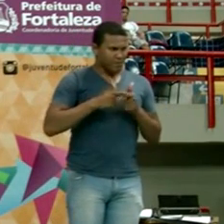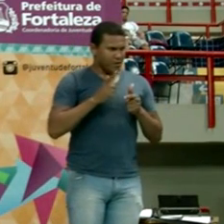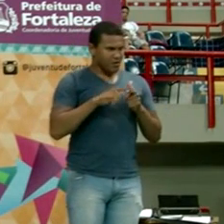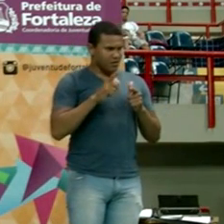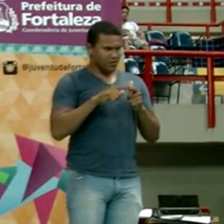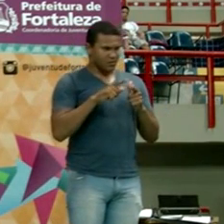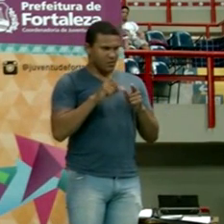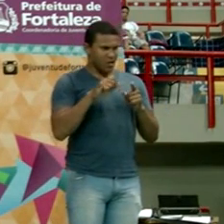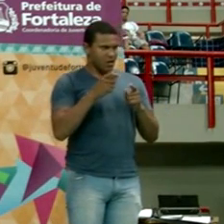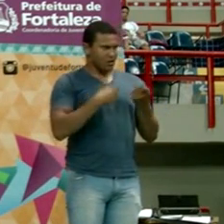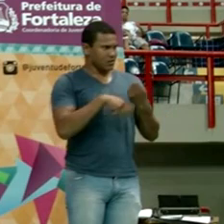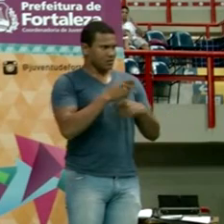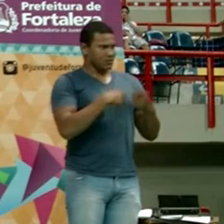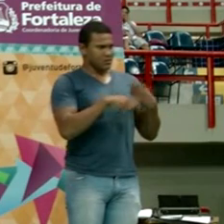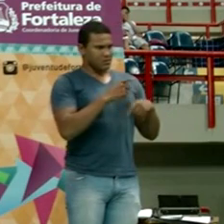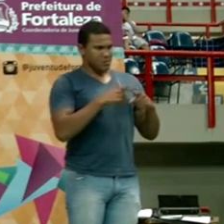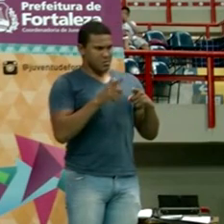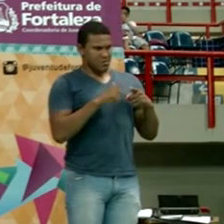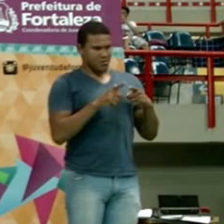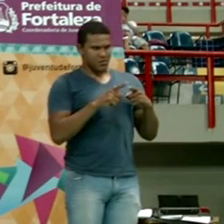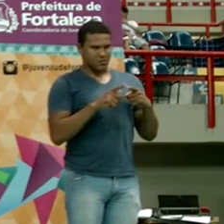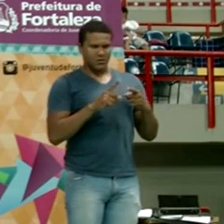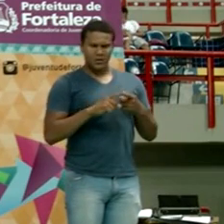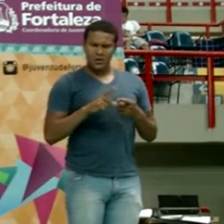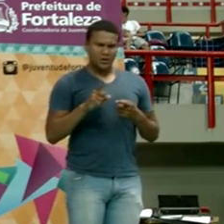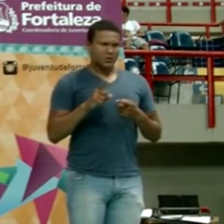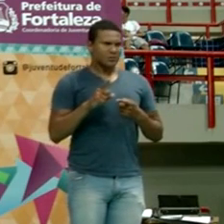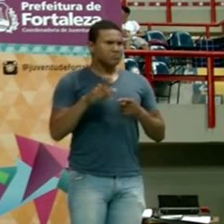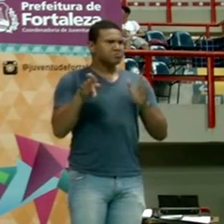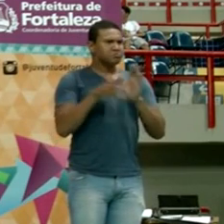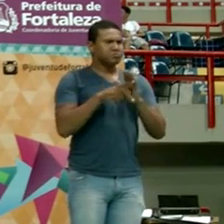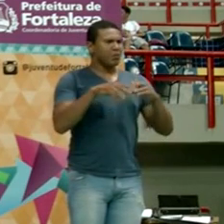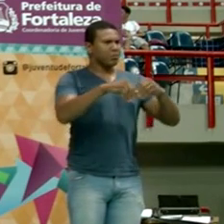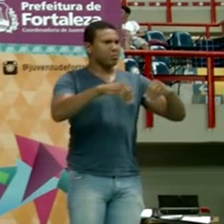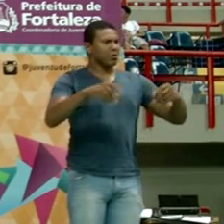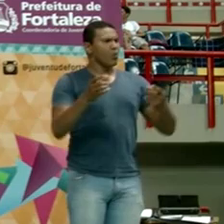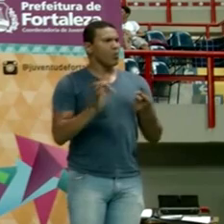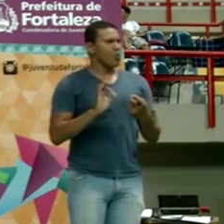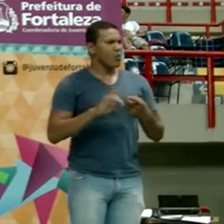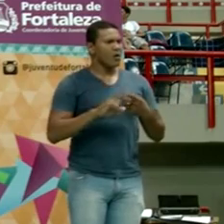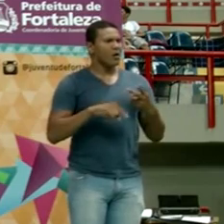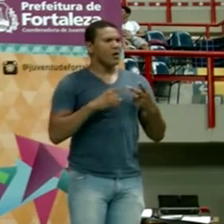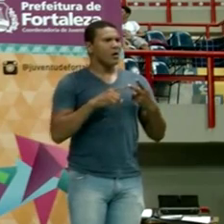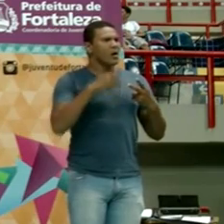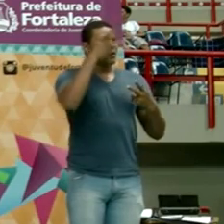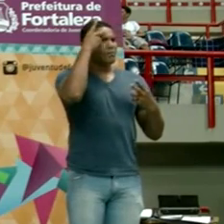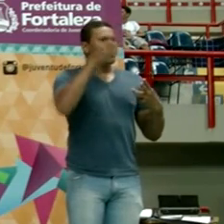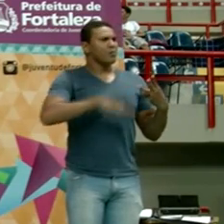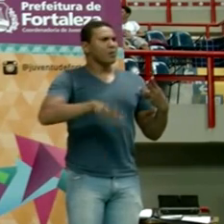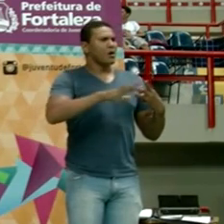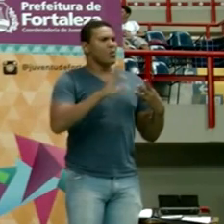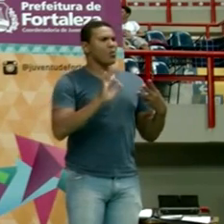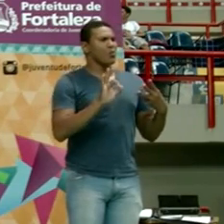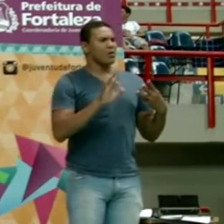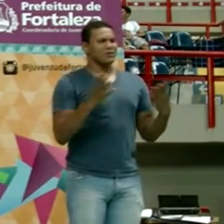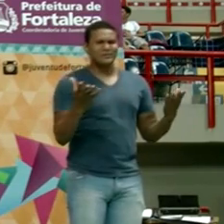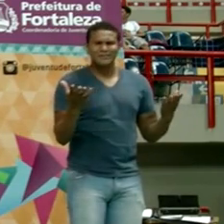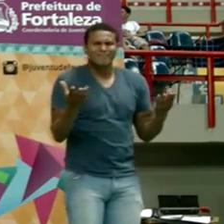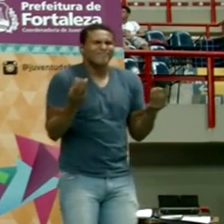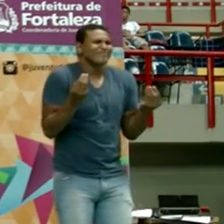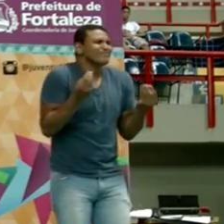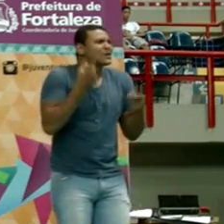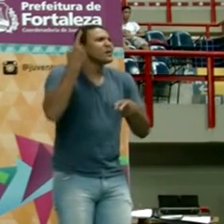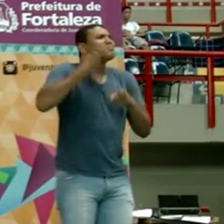Se não é econômico, se não é geográfico, se não é população, qual é a grande causa da pobreza,